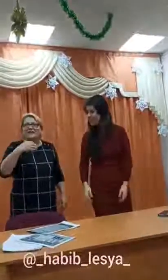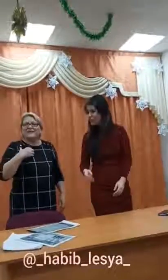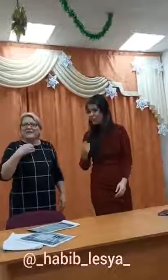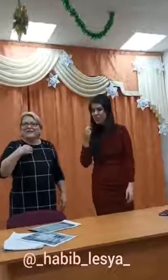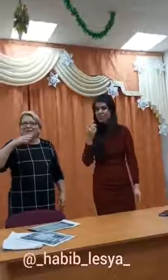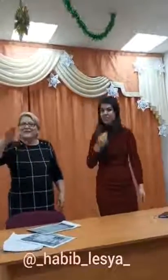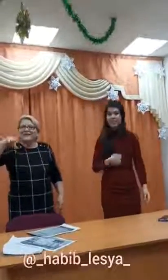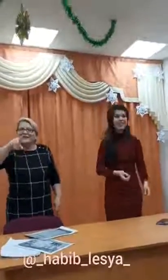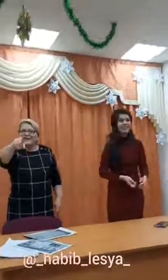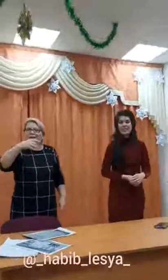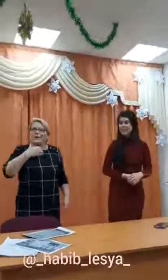Дубай хорошо.